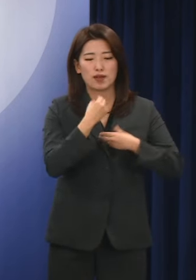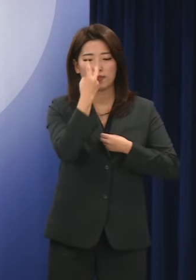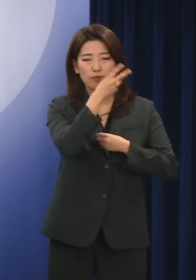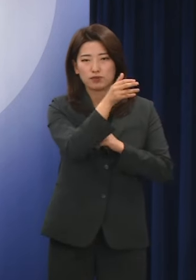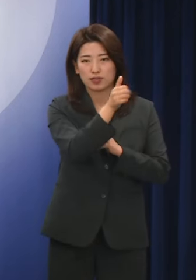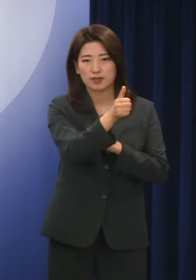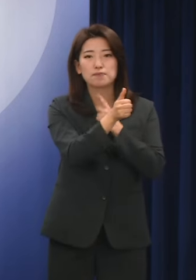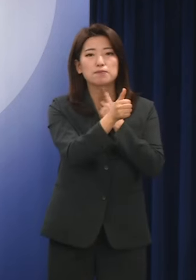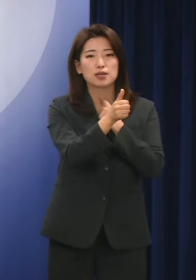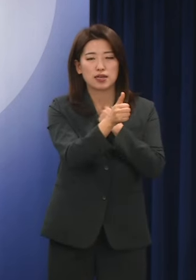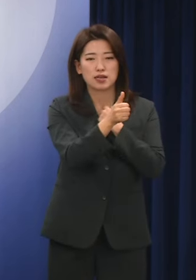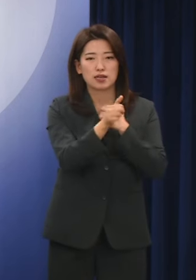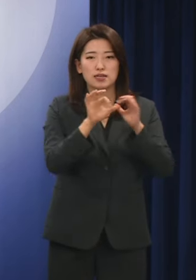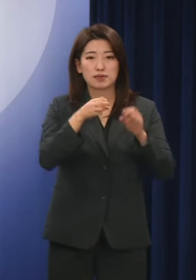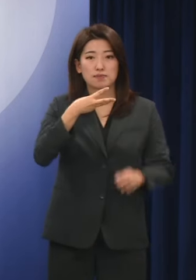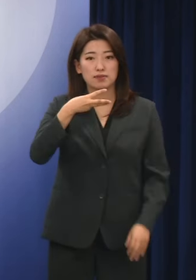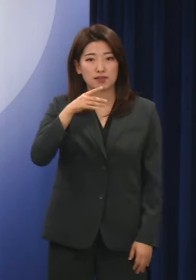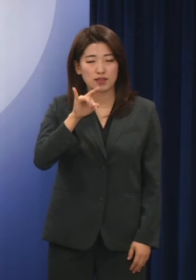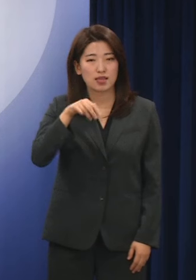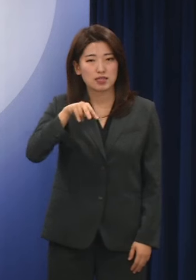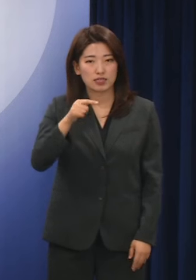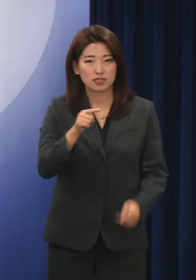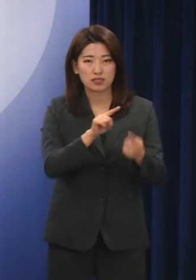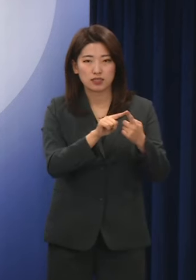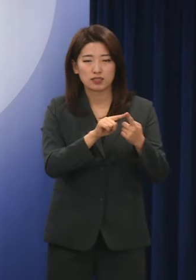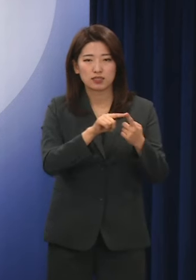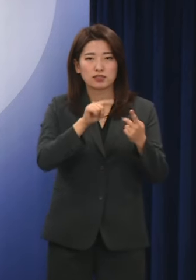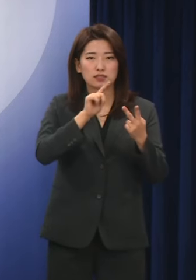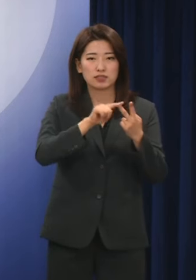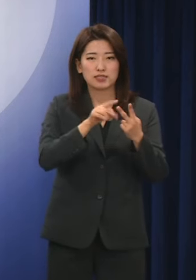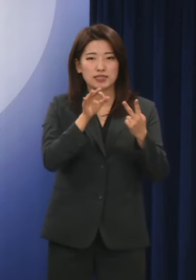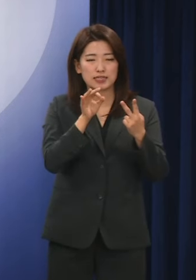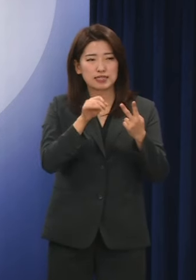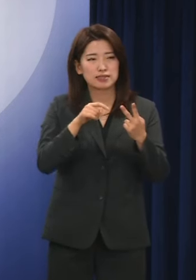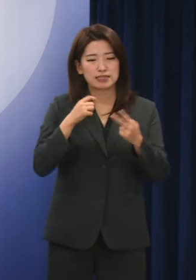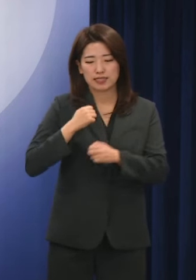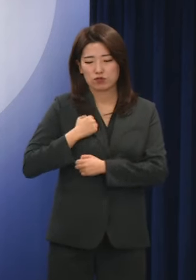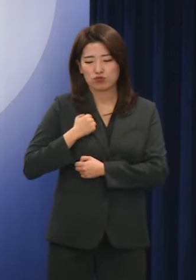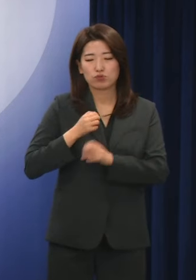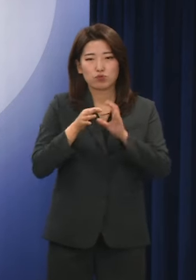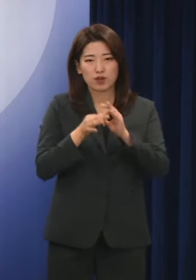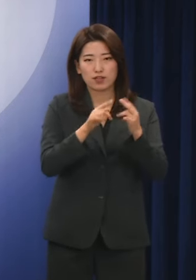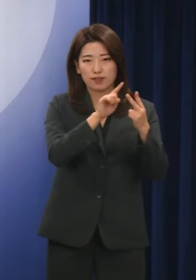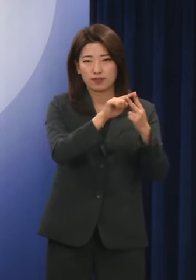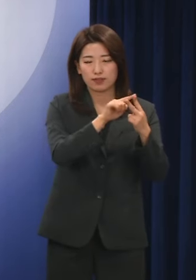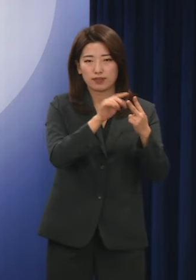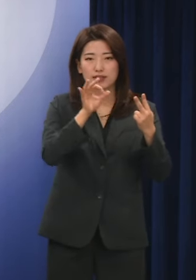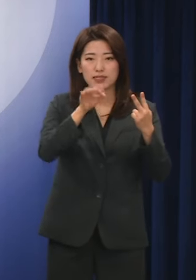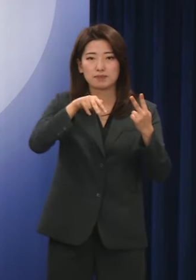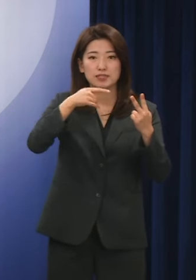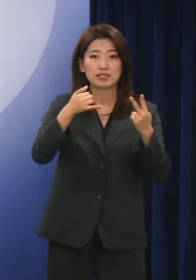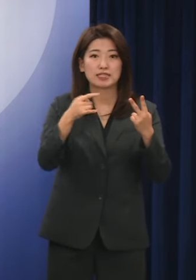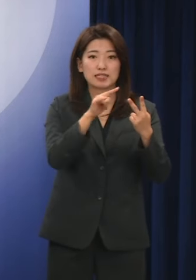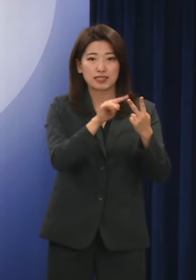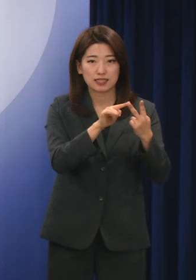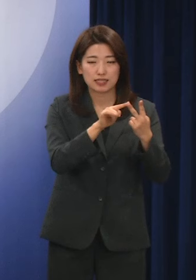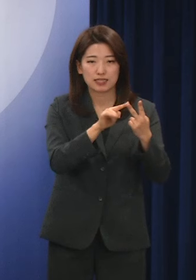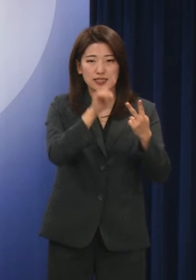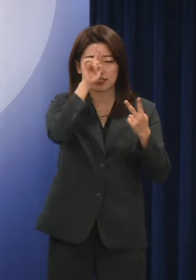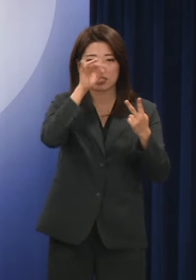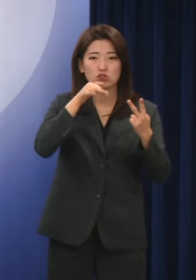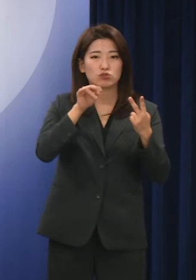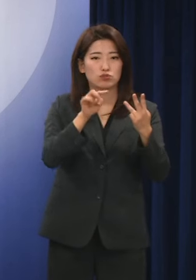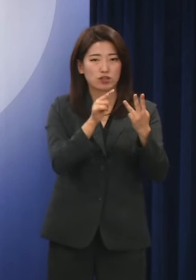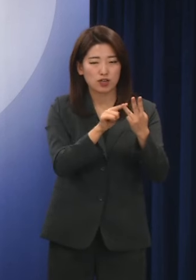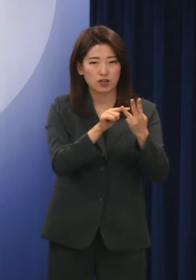국가안보실장, 김대열, 지영관 전 기무사 참모장, 김승희, 이우현,